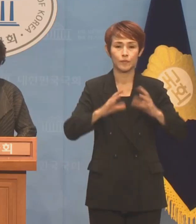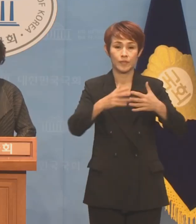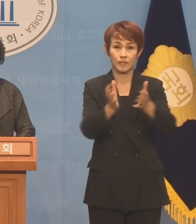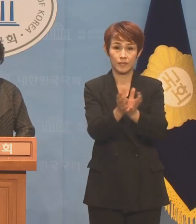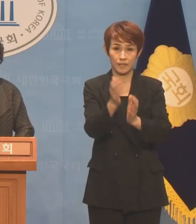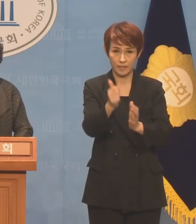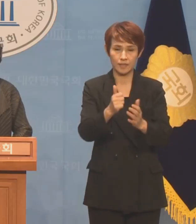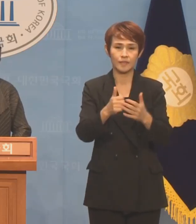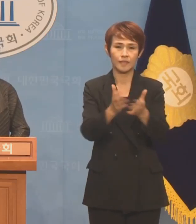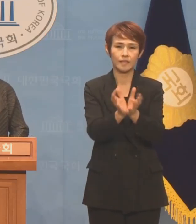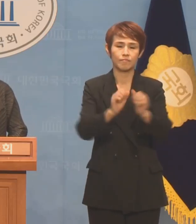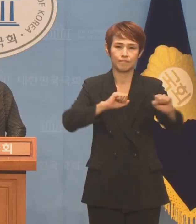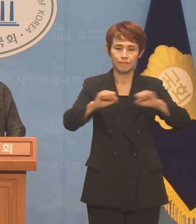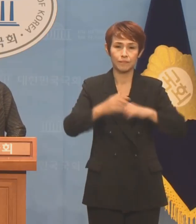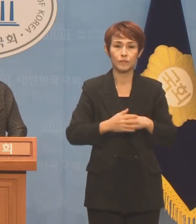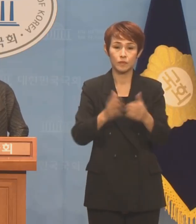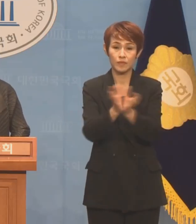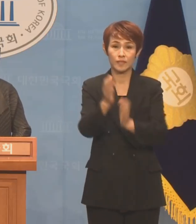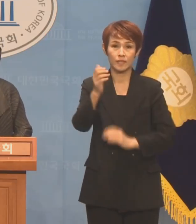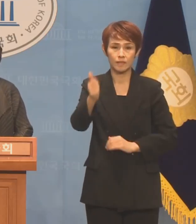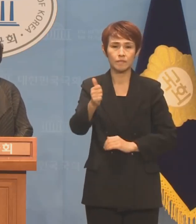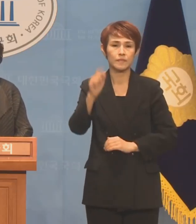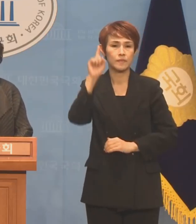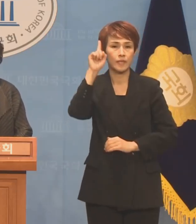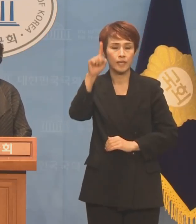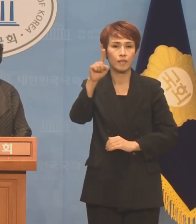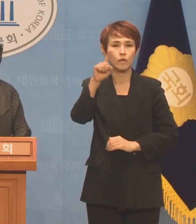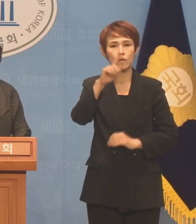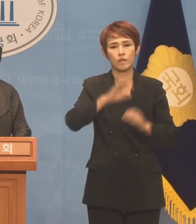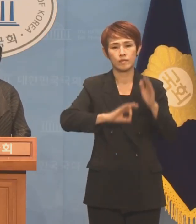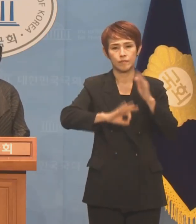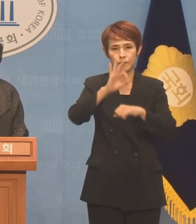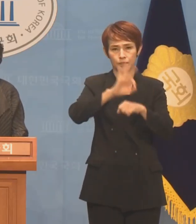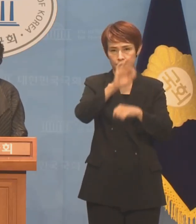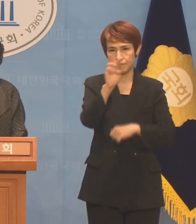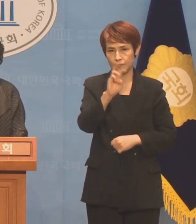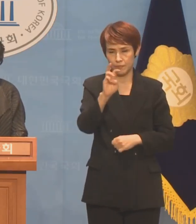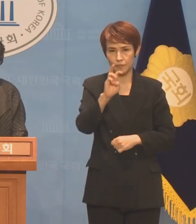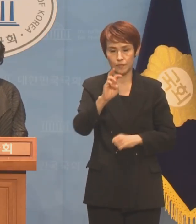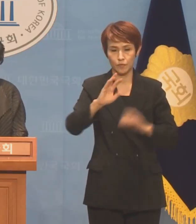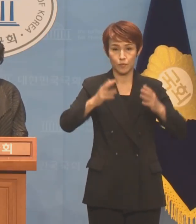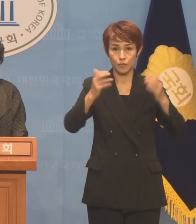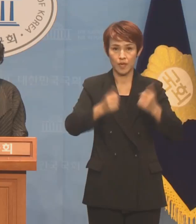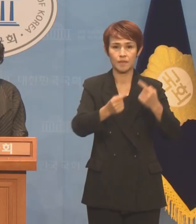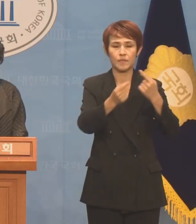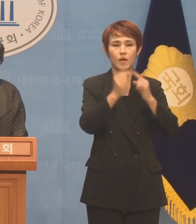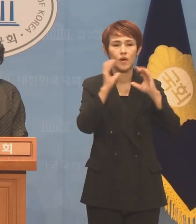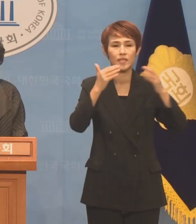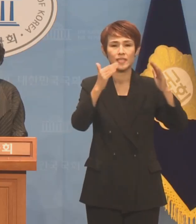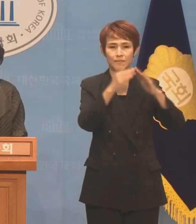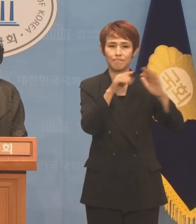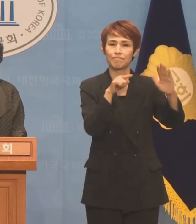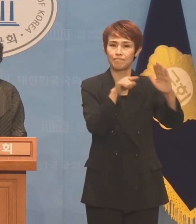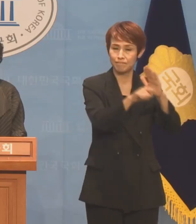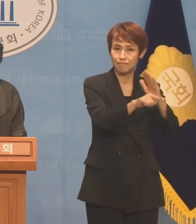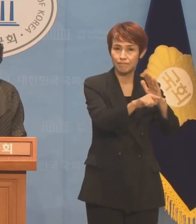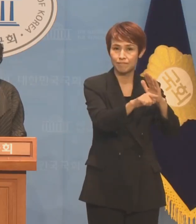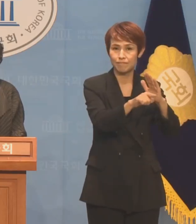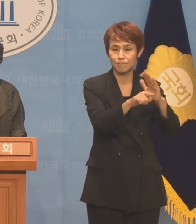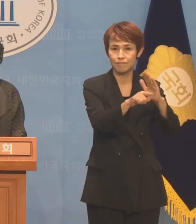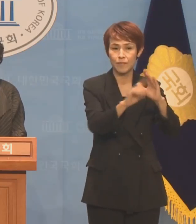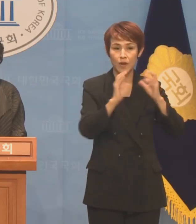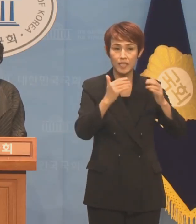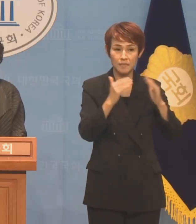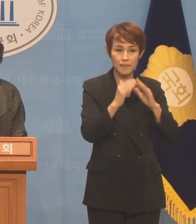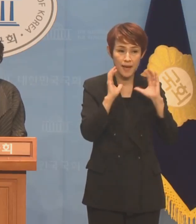일정입니다. 우원식 국회의장은 내일 24일 오전 10시 30분 국회 제1 어린이집을 방문해서